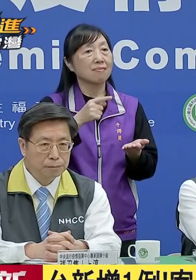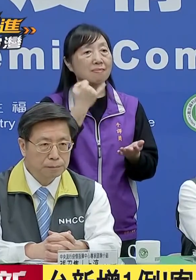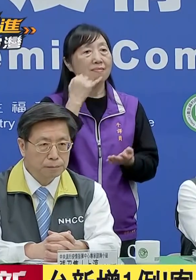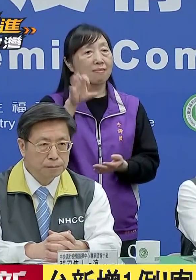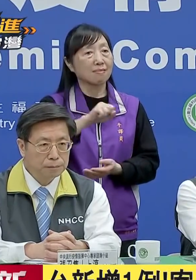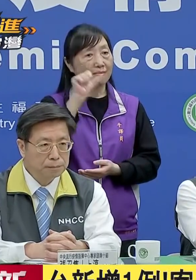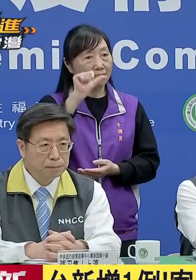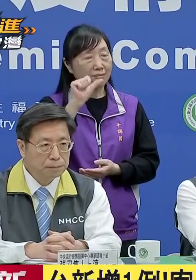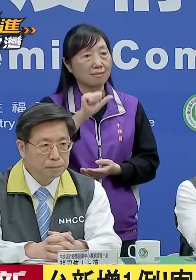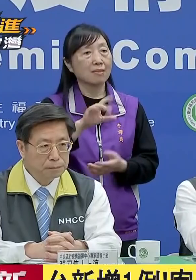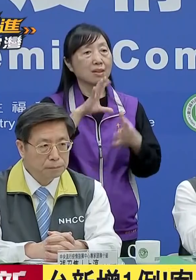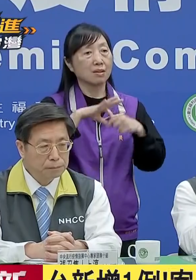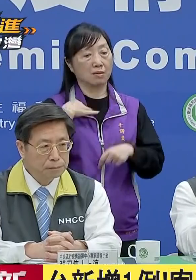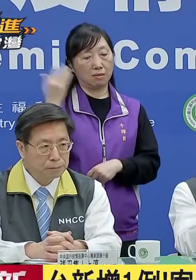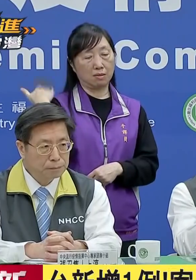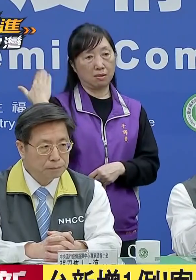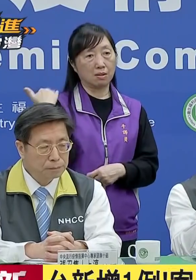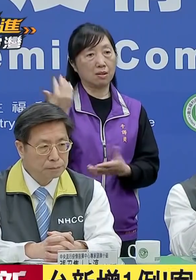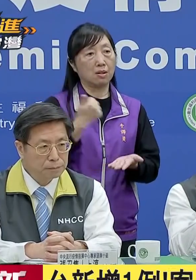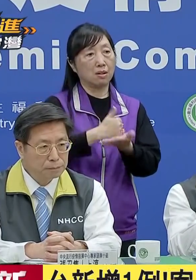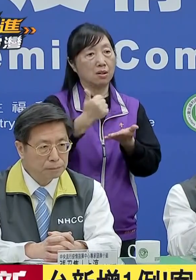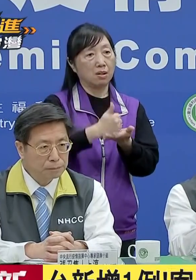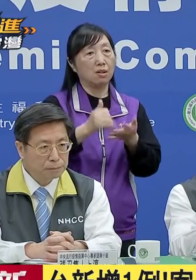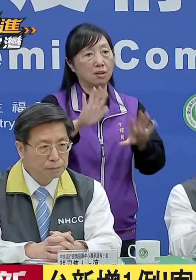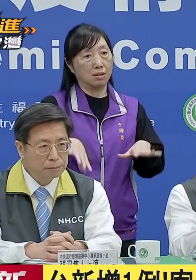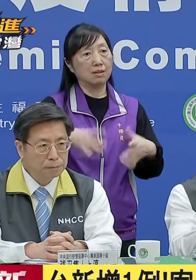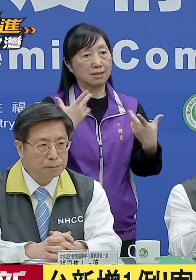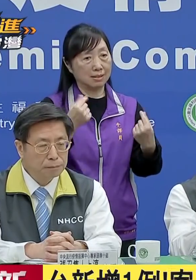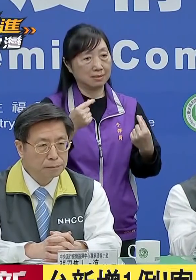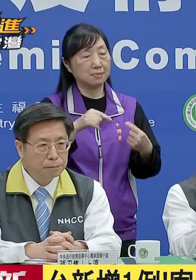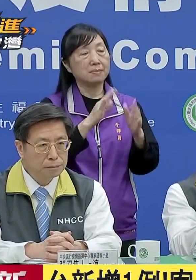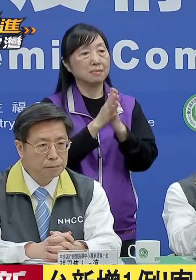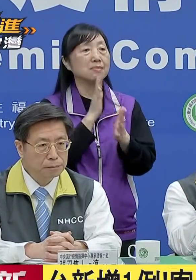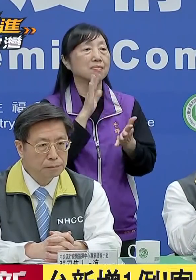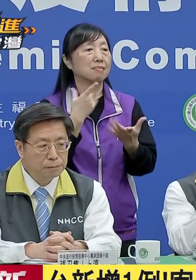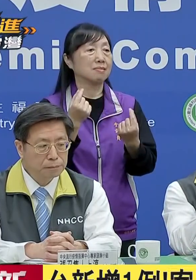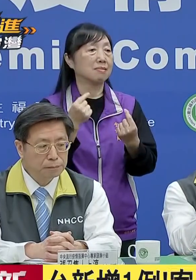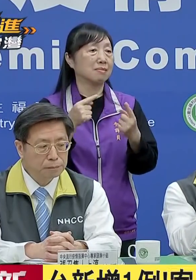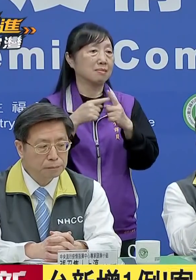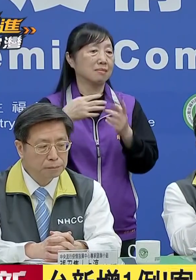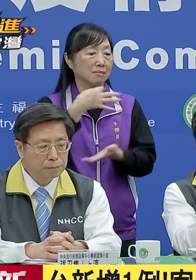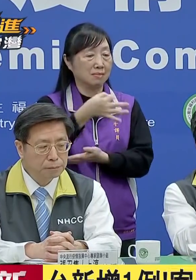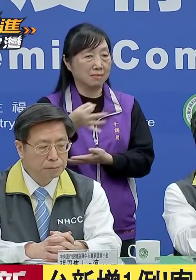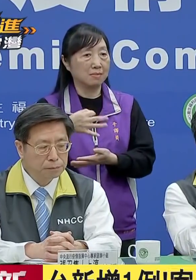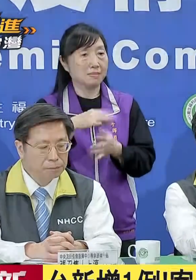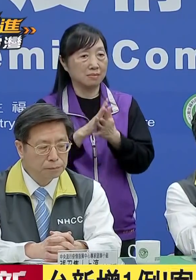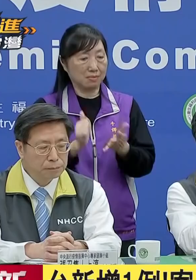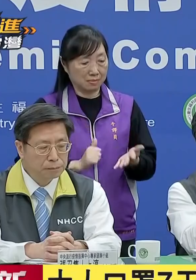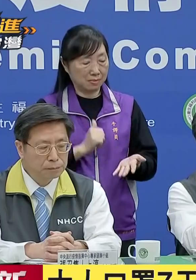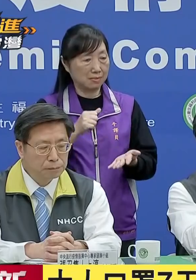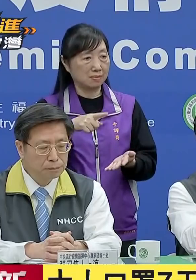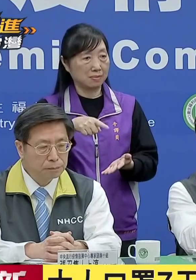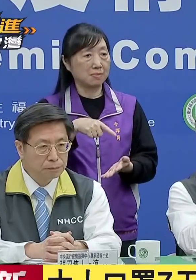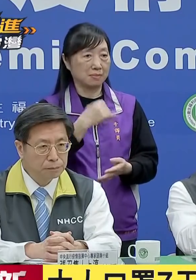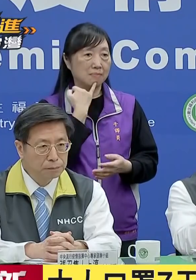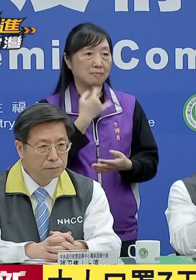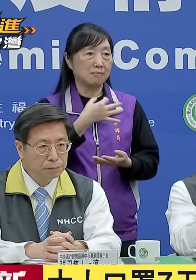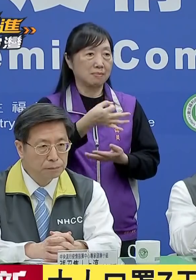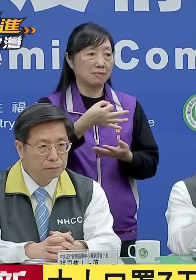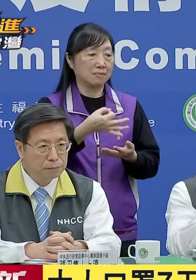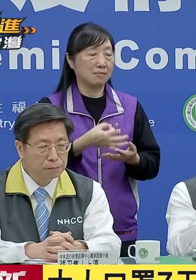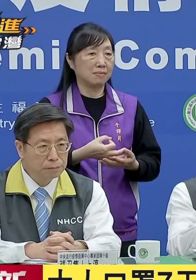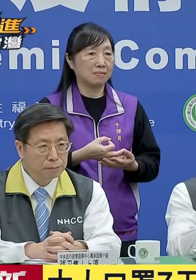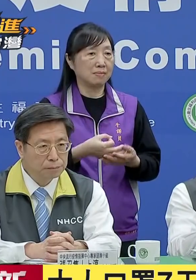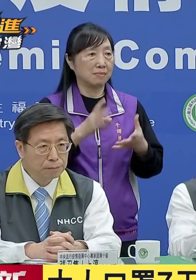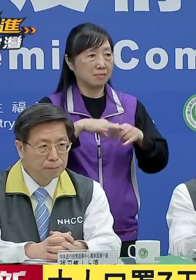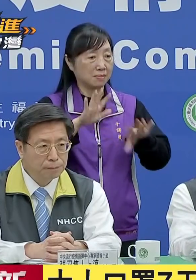量没有变，所以每天从以前可以有50根买变成可以40根买， 那之所以做这样的一个决定，好，大概